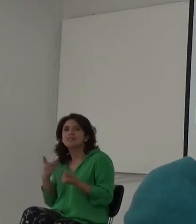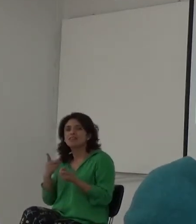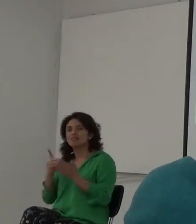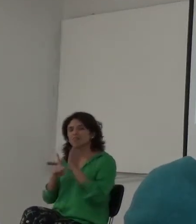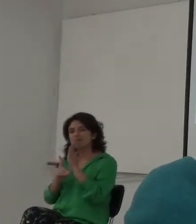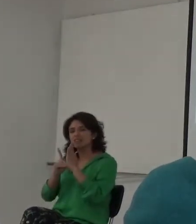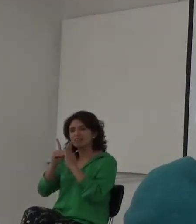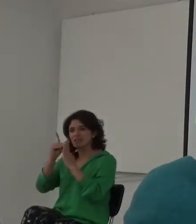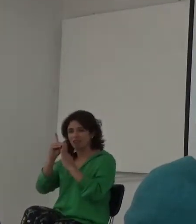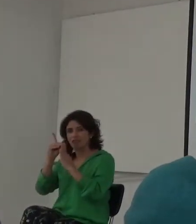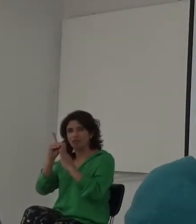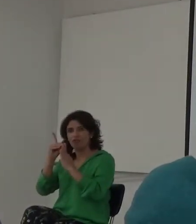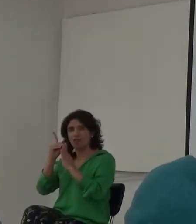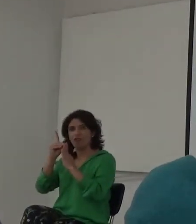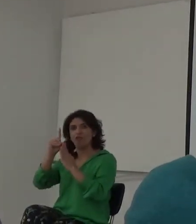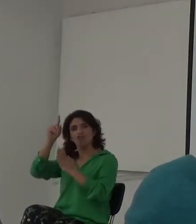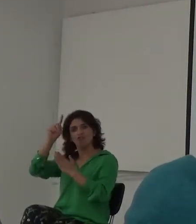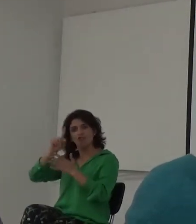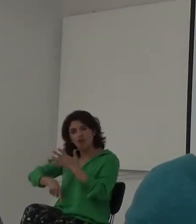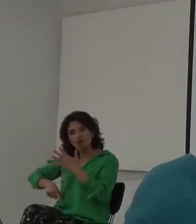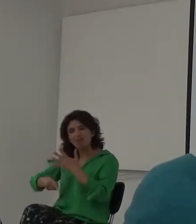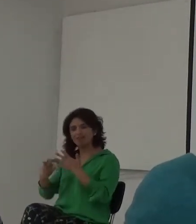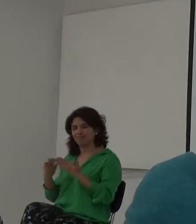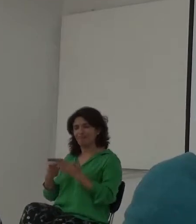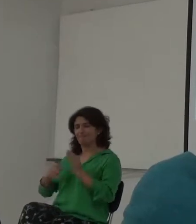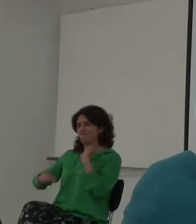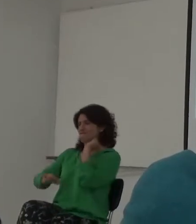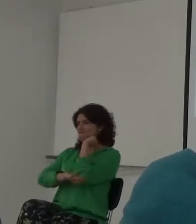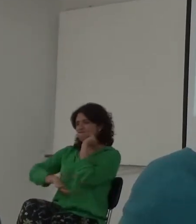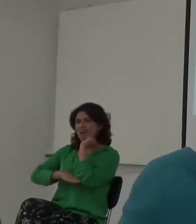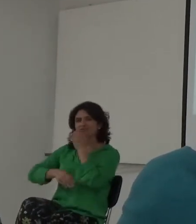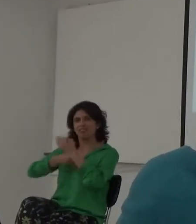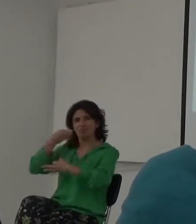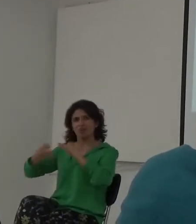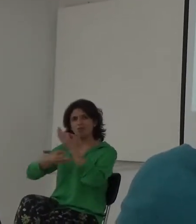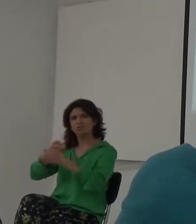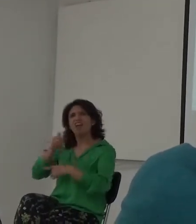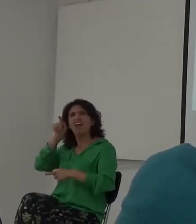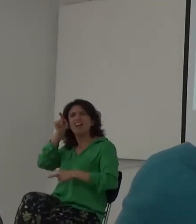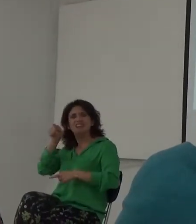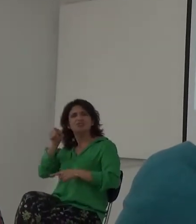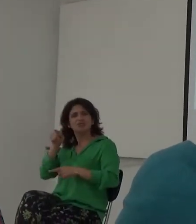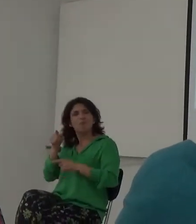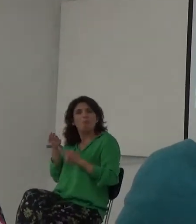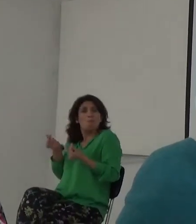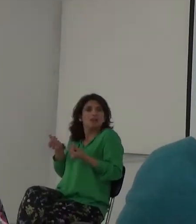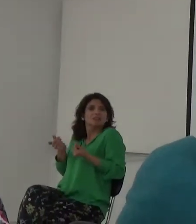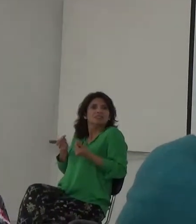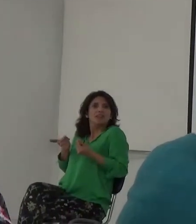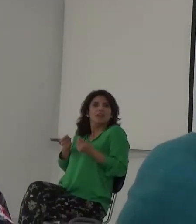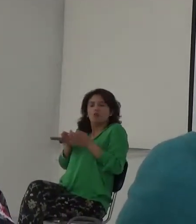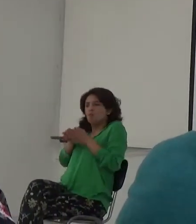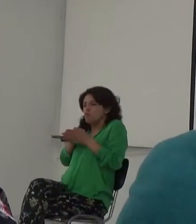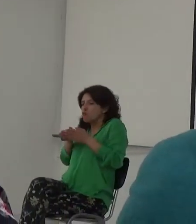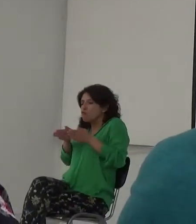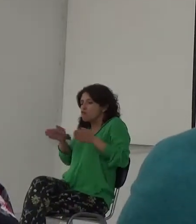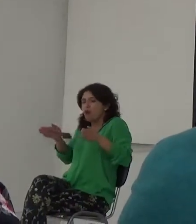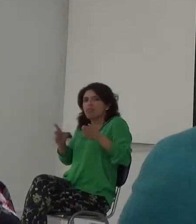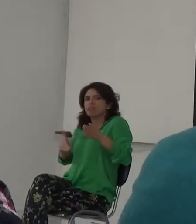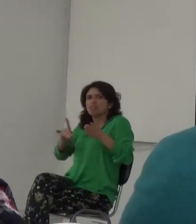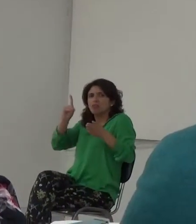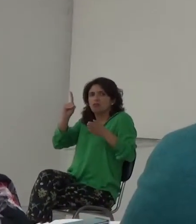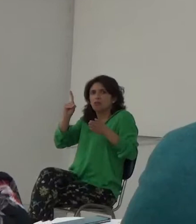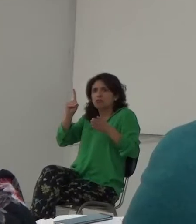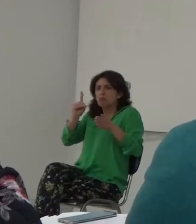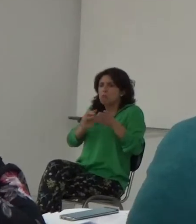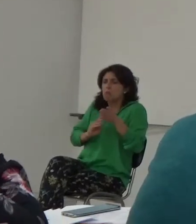secciones fundamentales en el discurso y parecieran darnos a entender que es una narración completa, siendo la introducción carente en